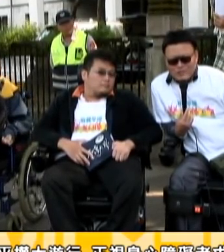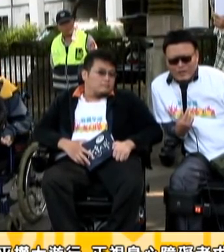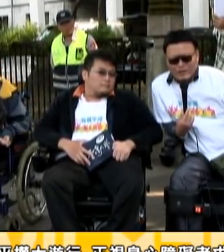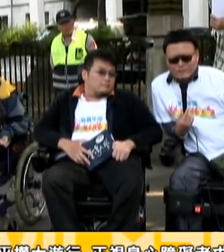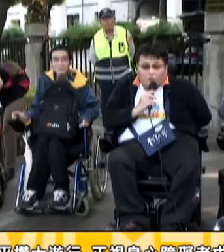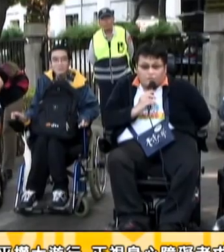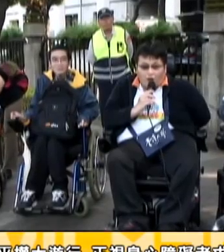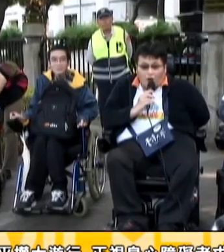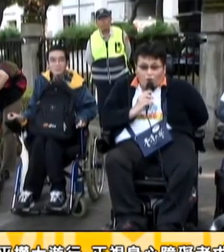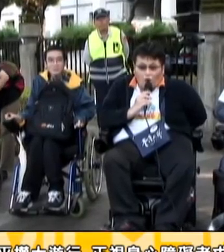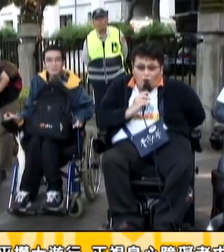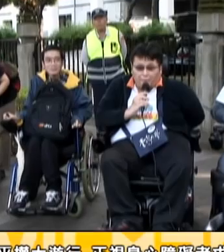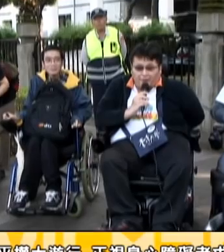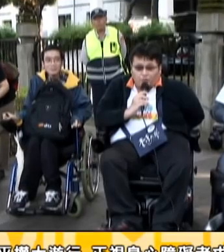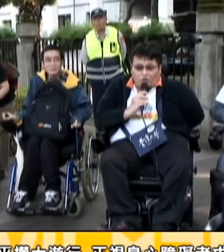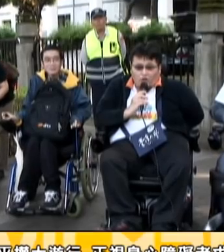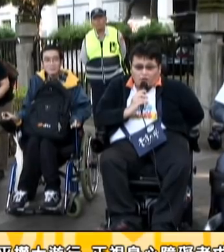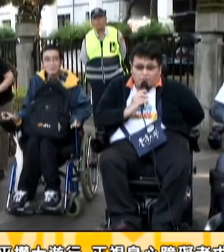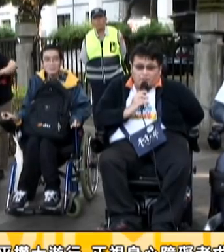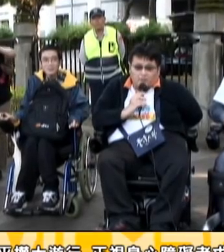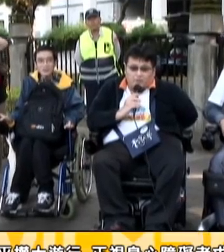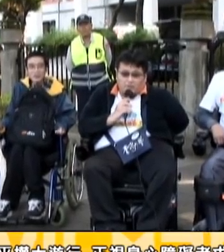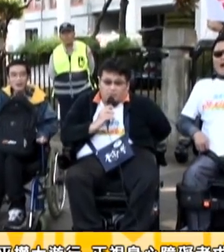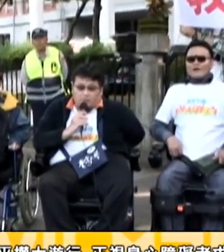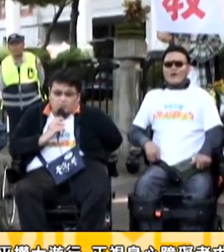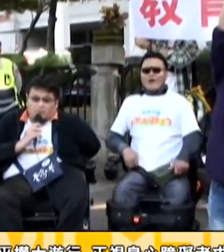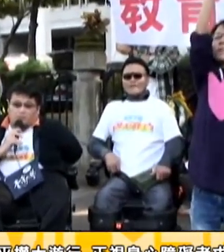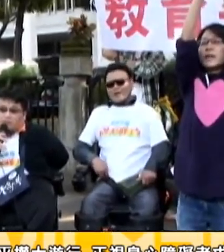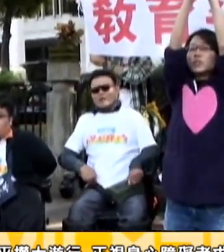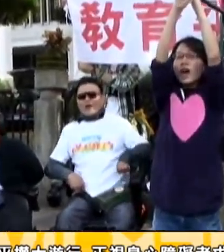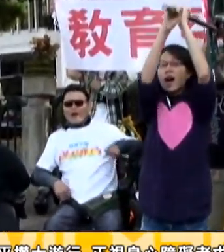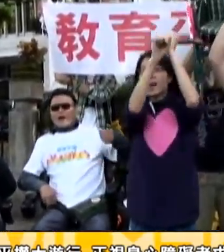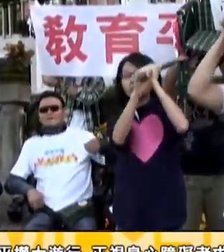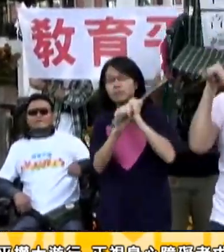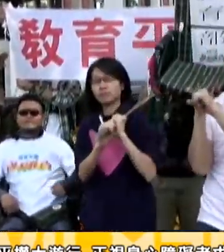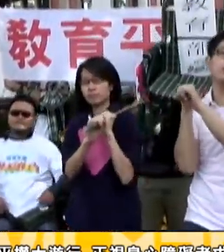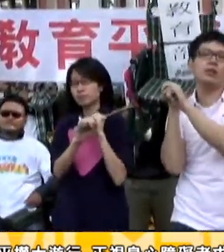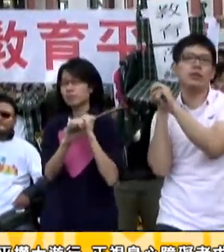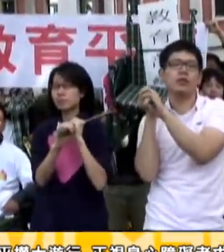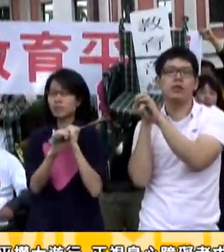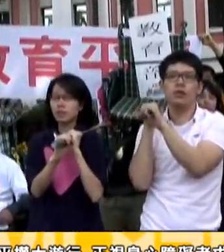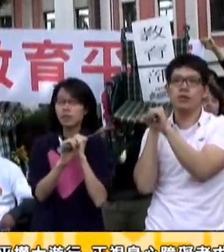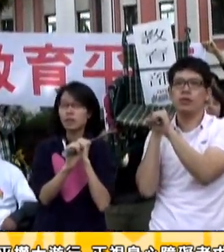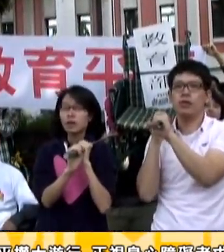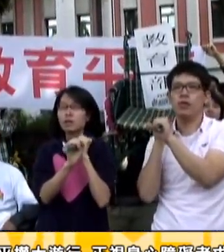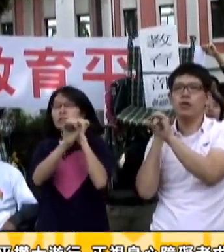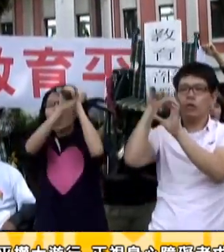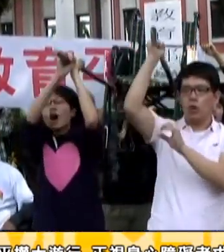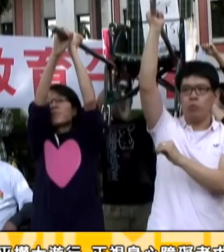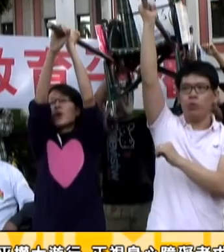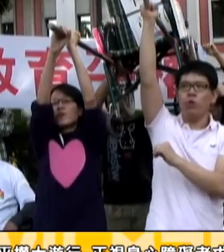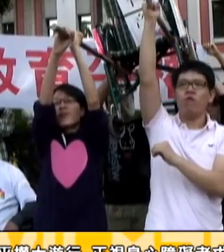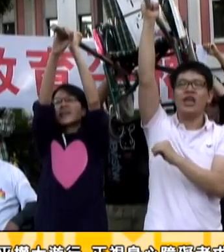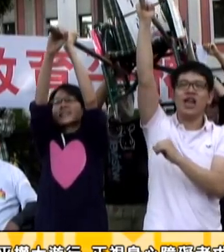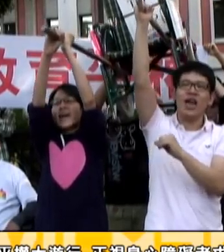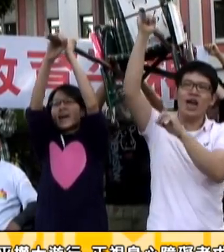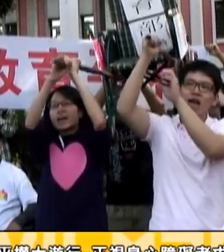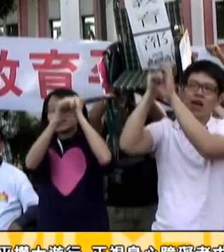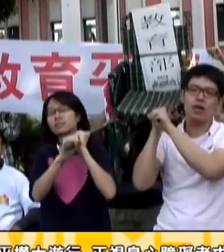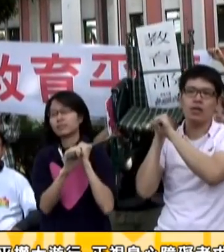行。 教育平权， 教育平权， 永不放弃， 永不放弃， 教